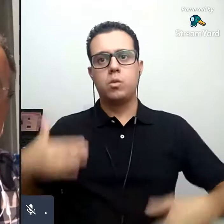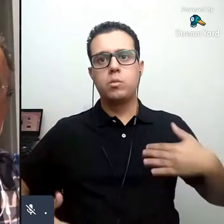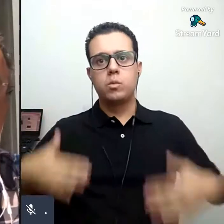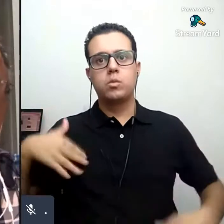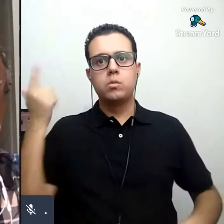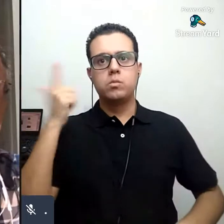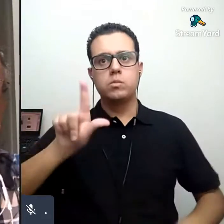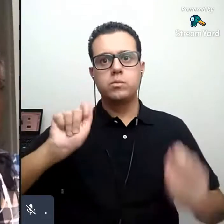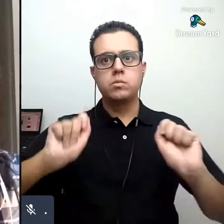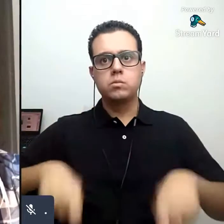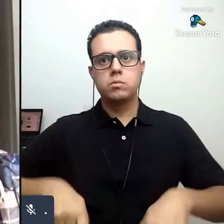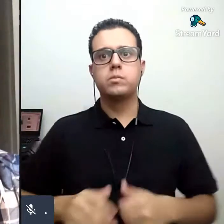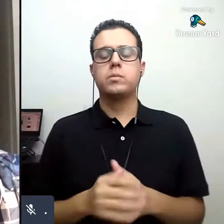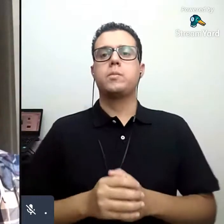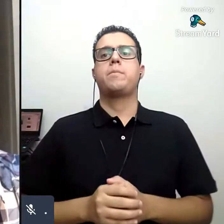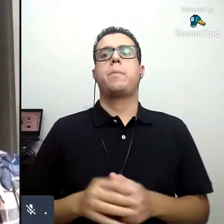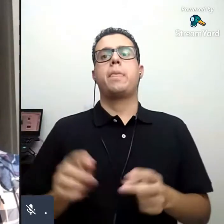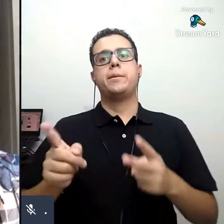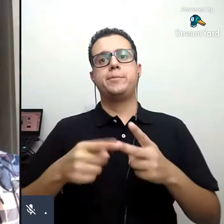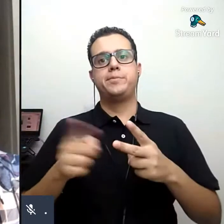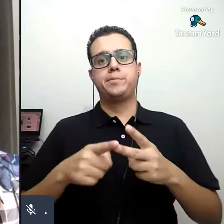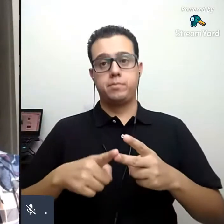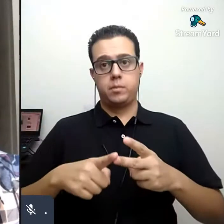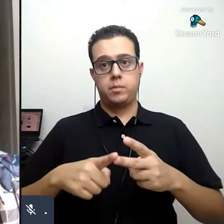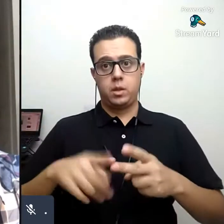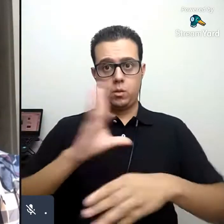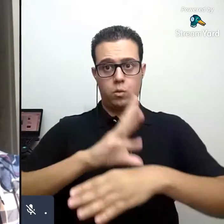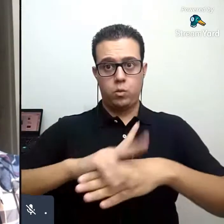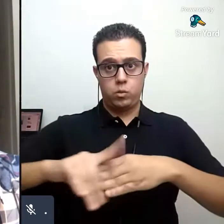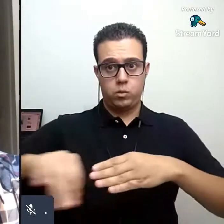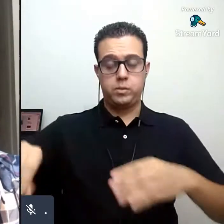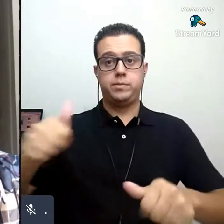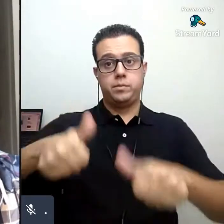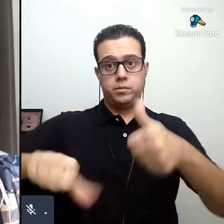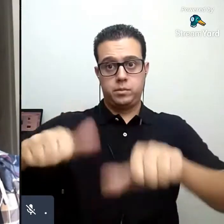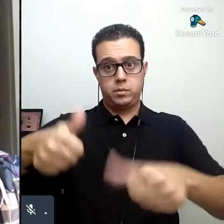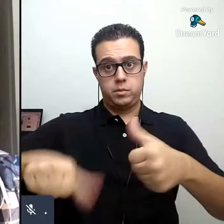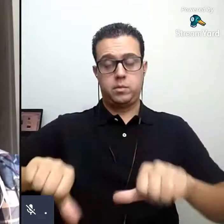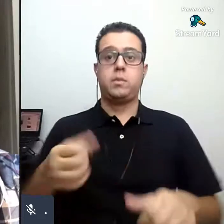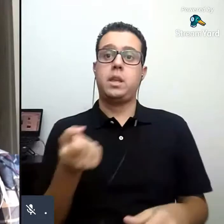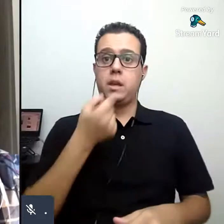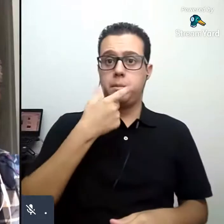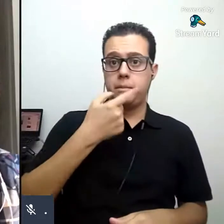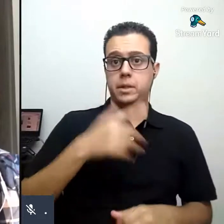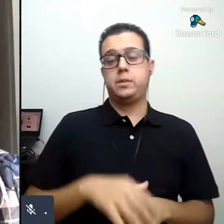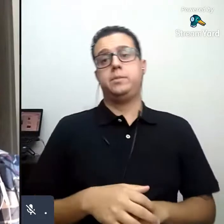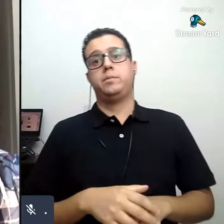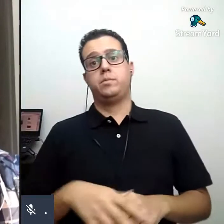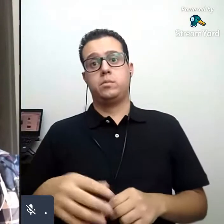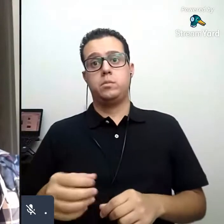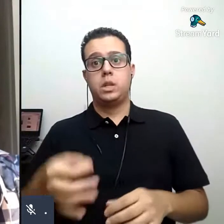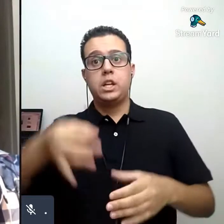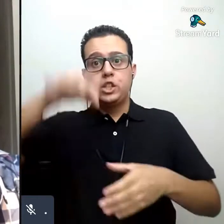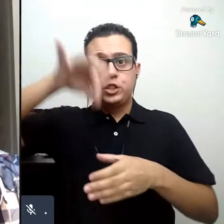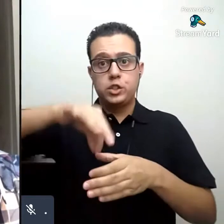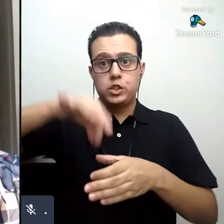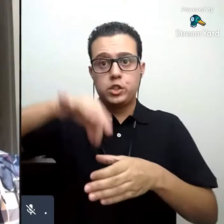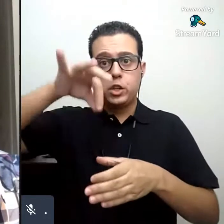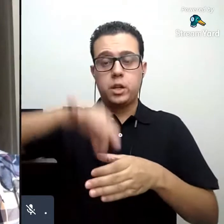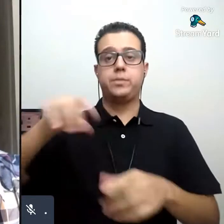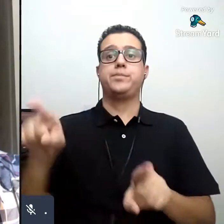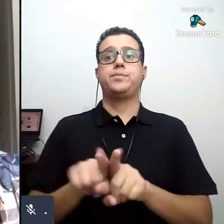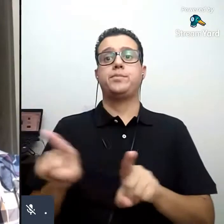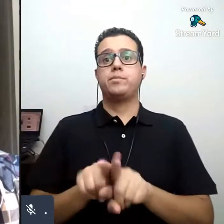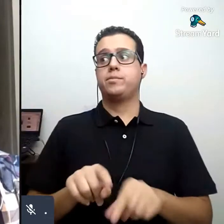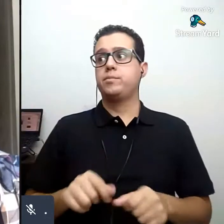cura química, que é feita por meio de remédios, de chás, e de outros tipos de